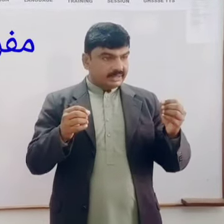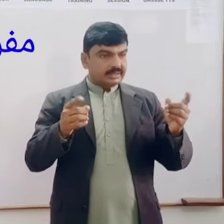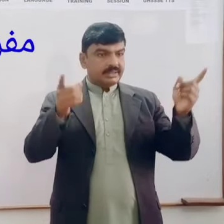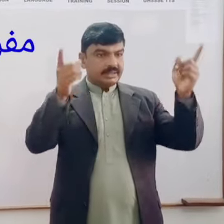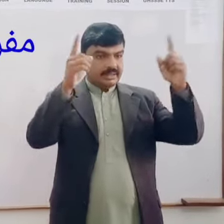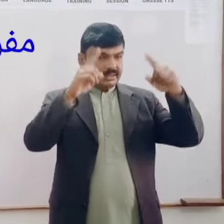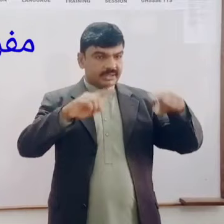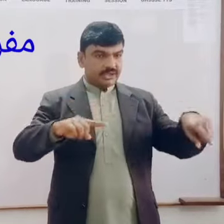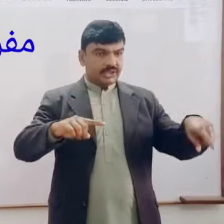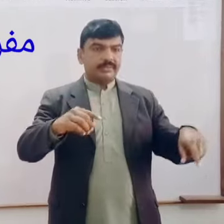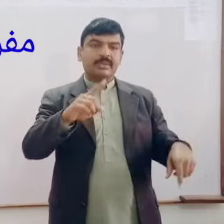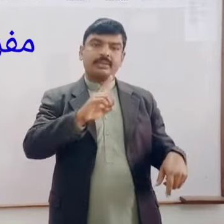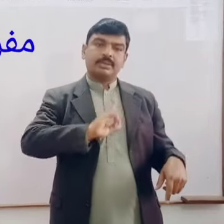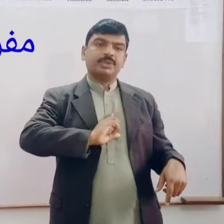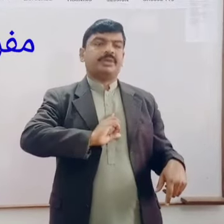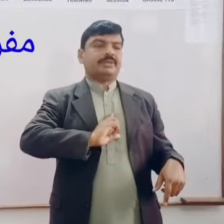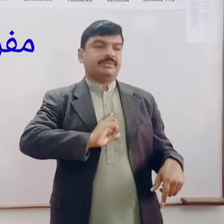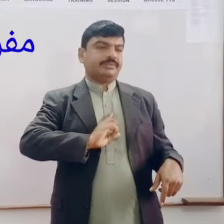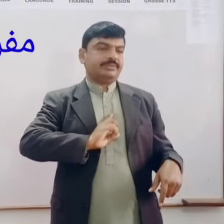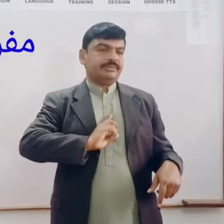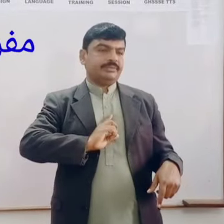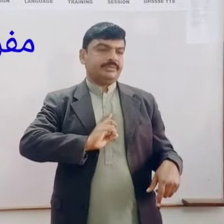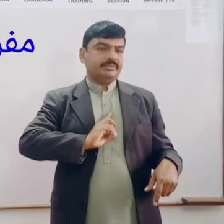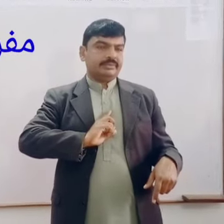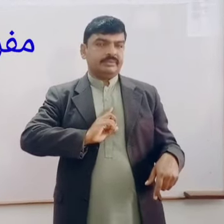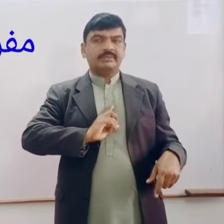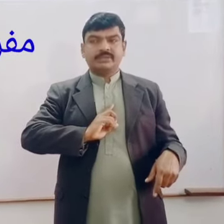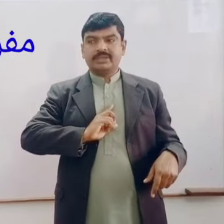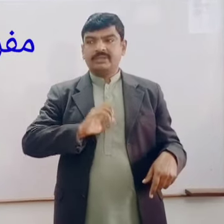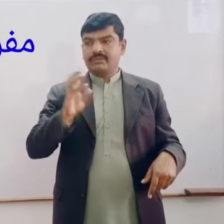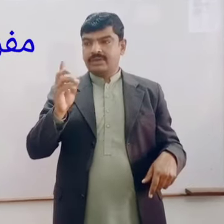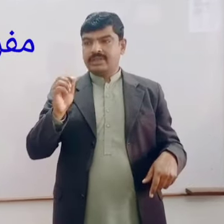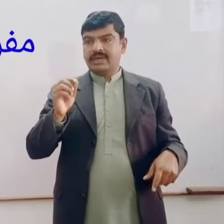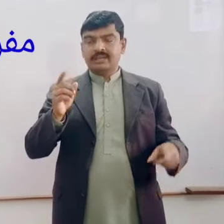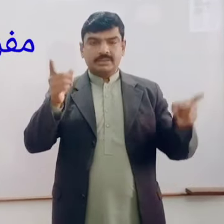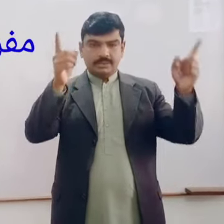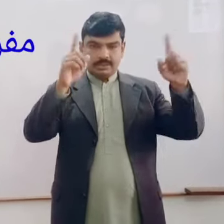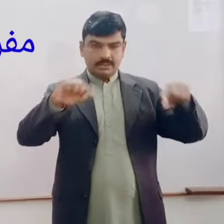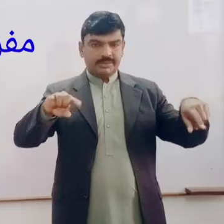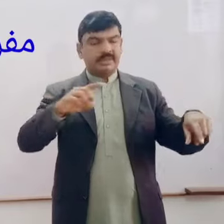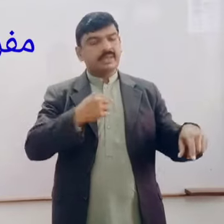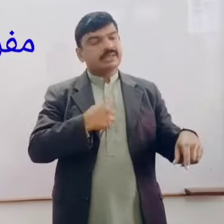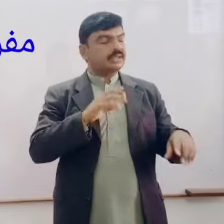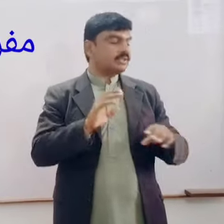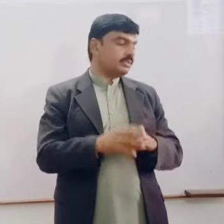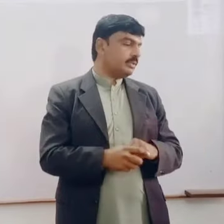आदाद तकसीम खुद पे, ठीक है जी, वो आदाद जो खुद पे ही तकसीम होते